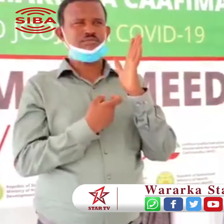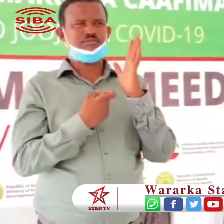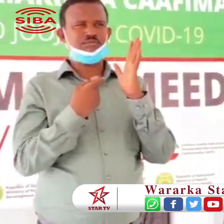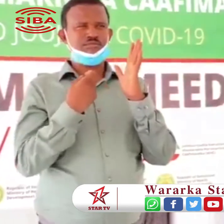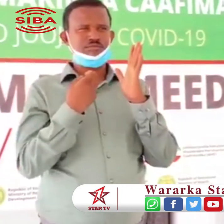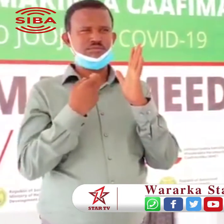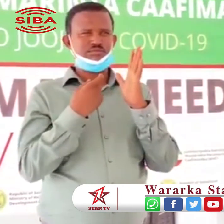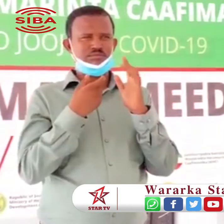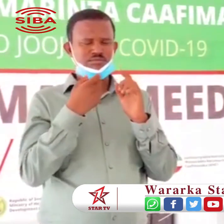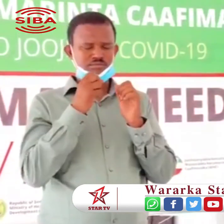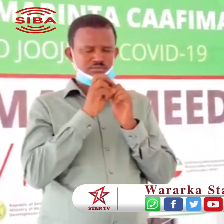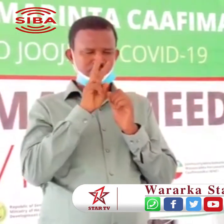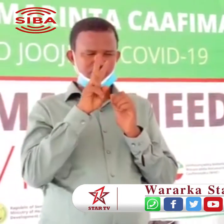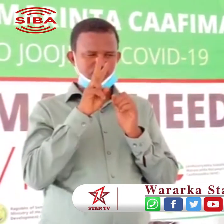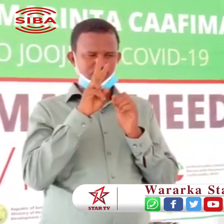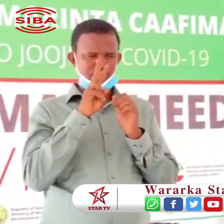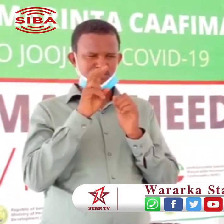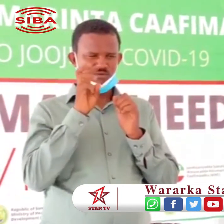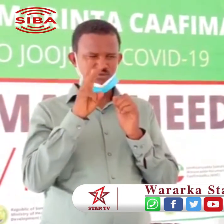23 bishii lixaad